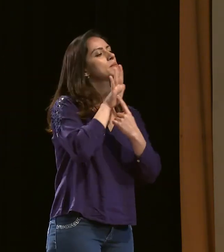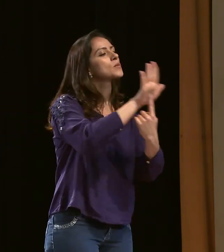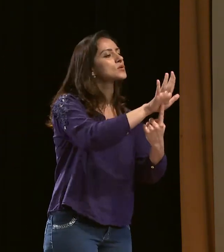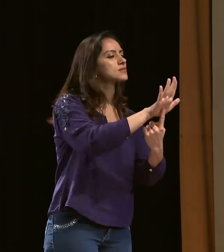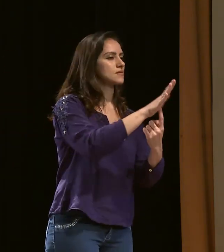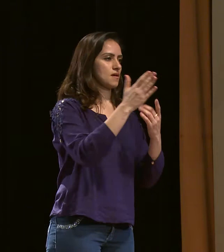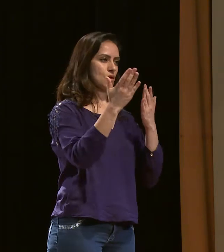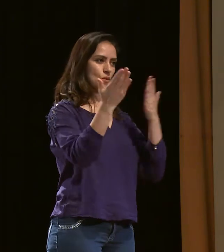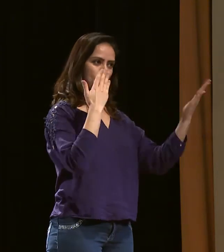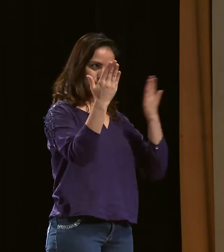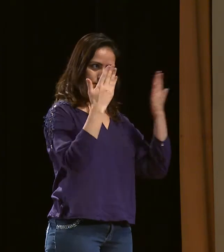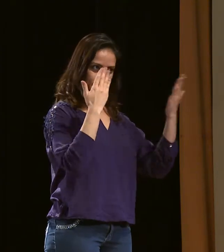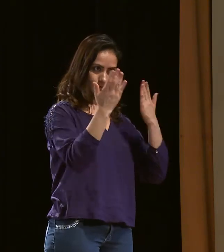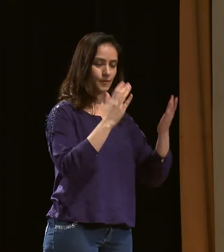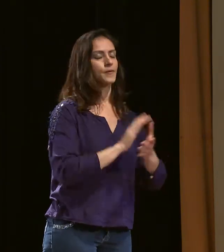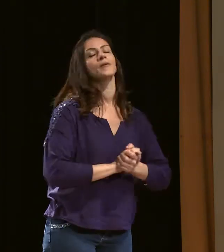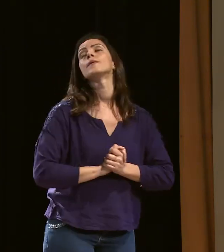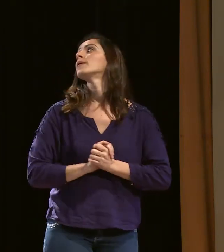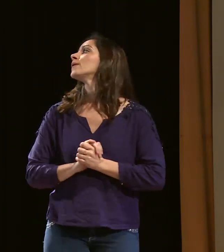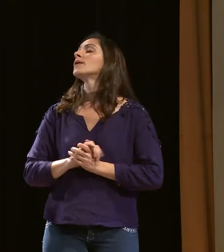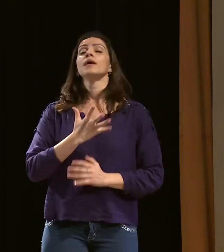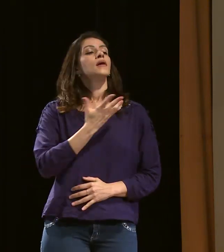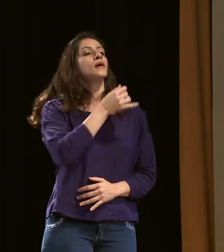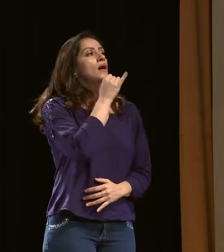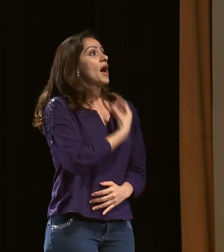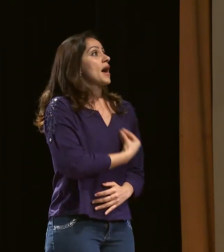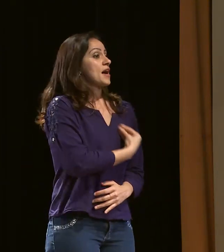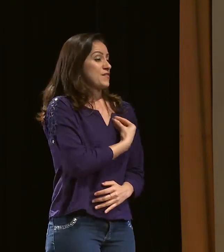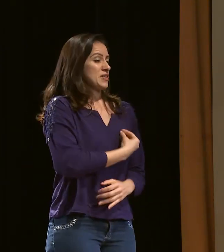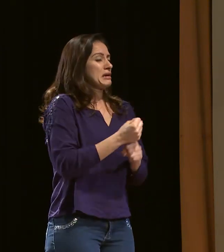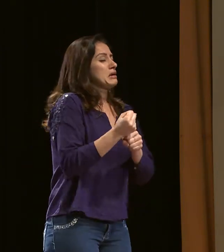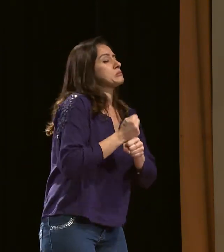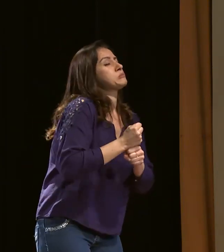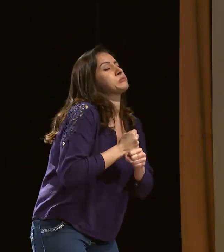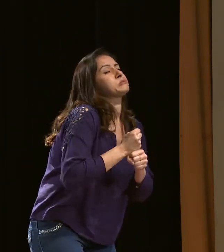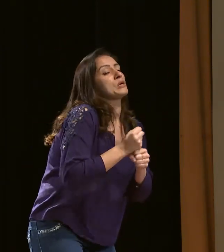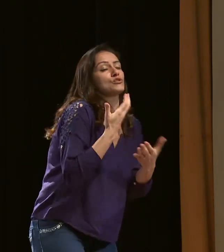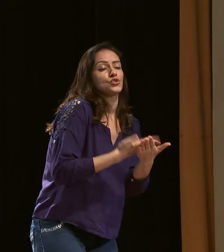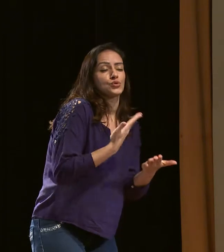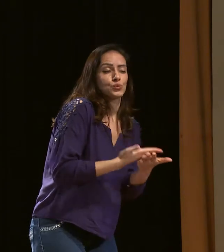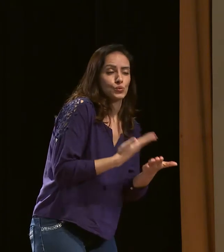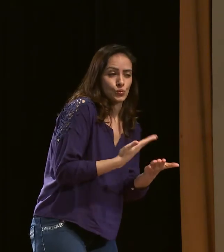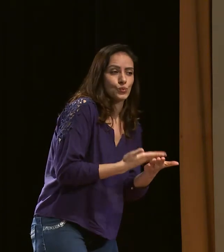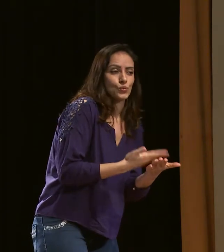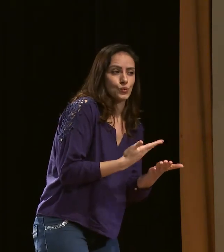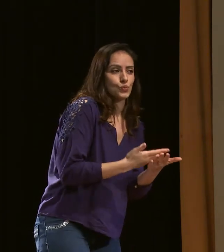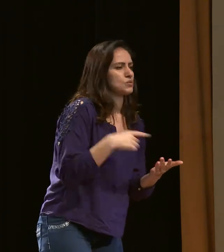Essa imagem, ela representa uma comparação de, por exemplo, uma vida, né, de anos, a pessoa que estudou